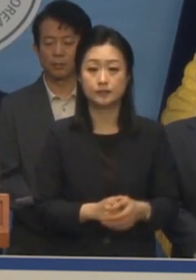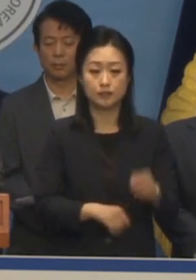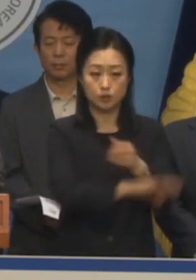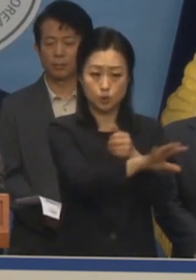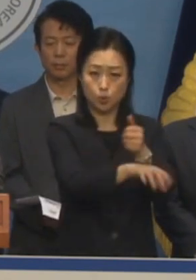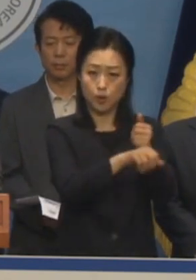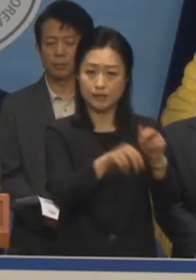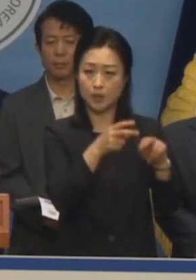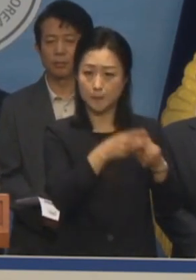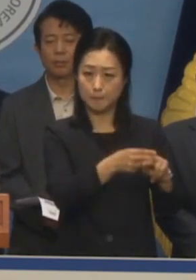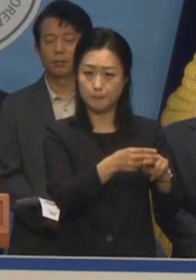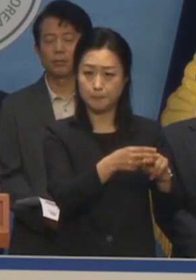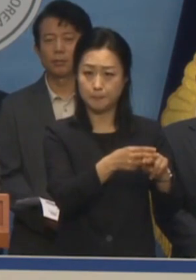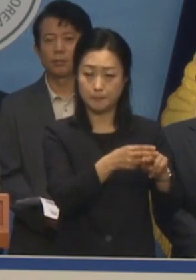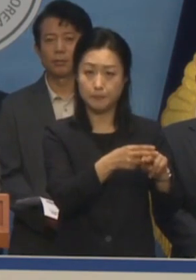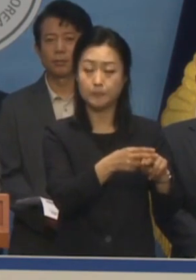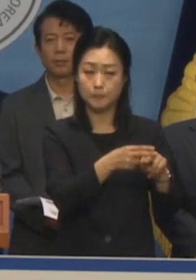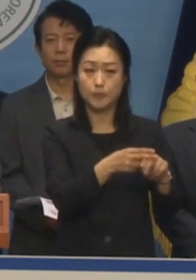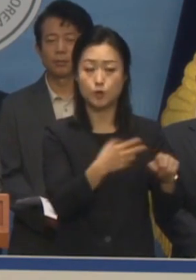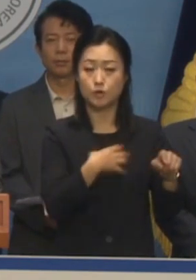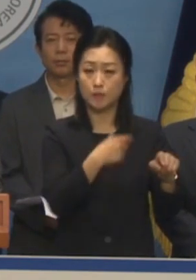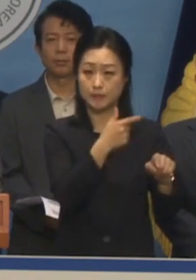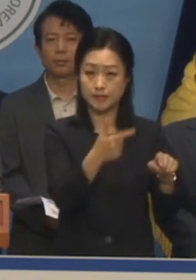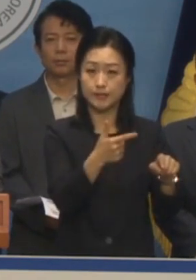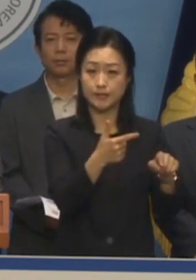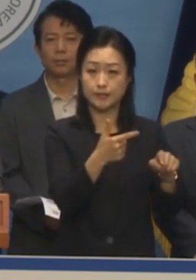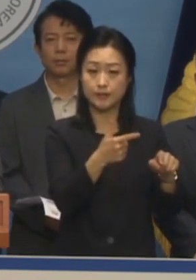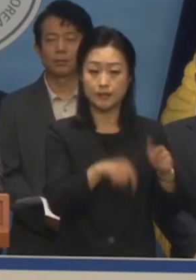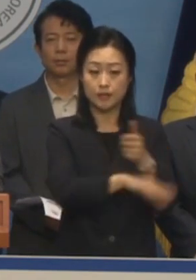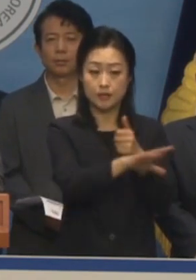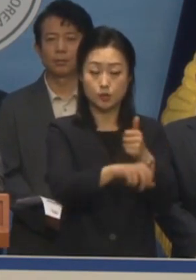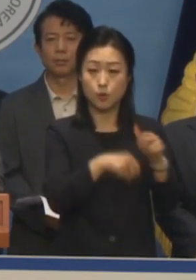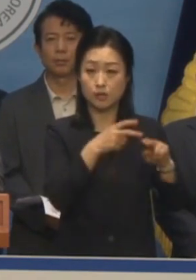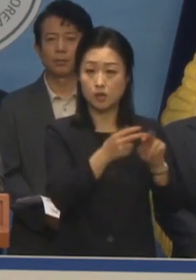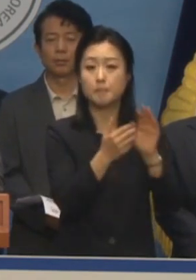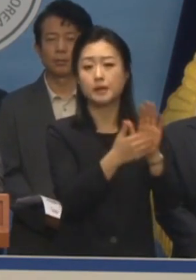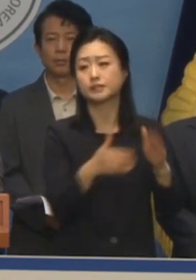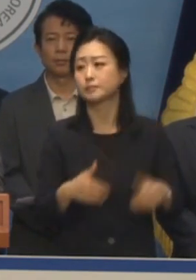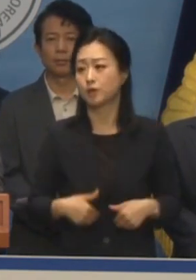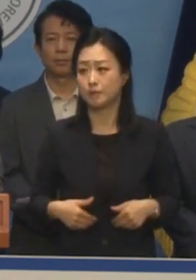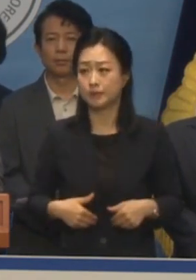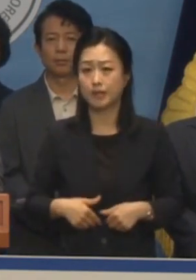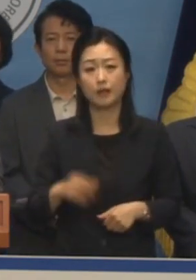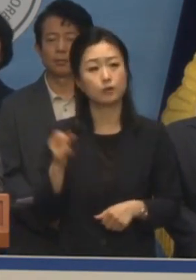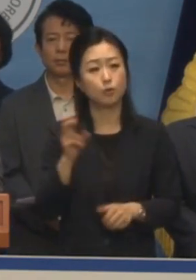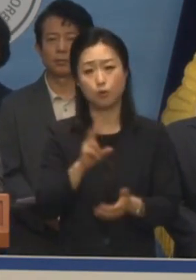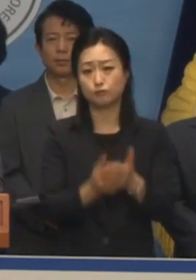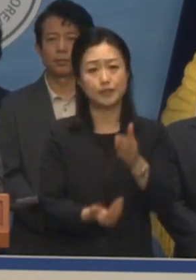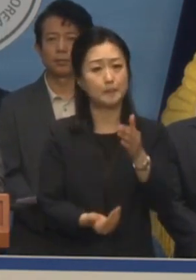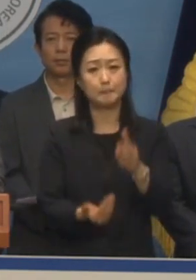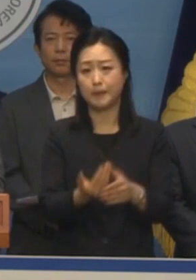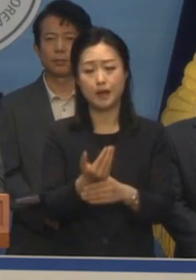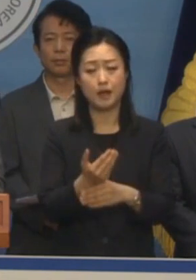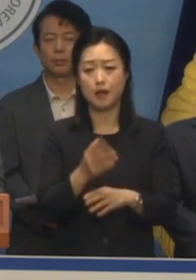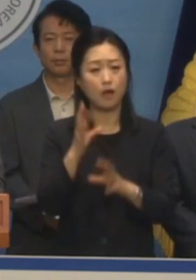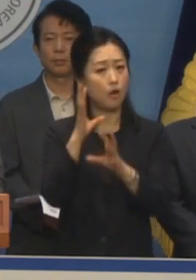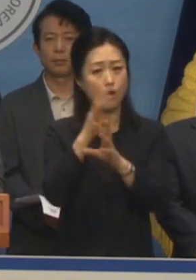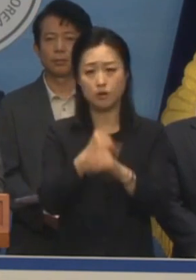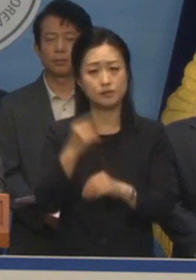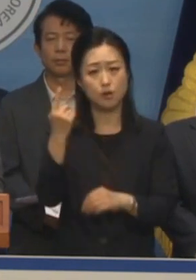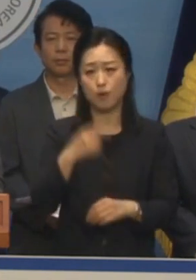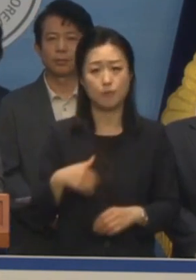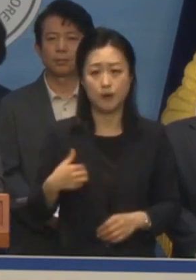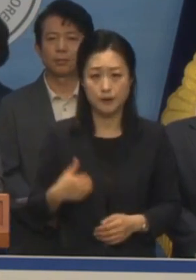독과점을 더욱더 공고하게 만들 것입니다. 이러한 독과점을 방지하지 않으면 언제 또다시 제2의 TMF 사태가